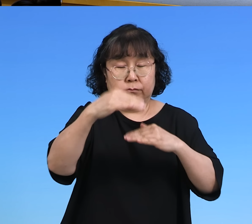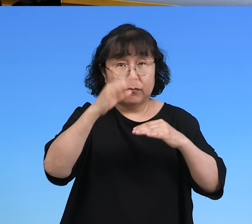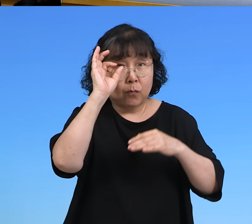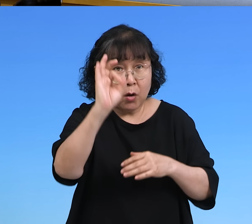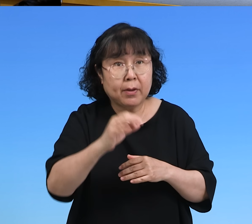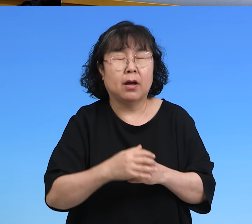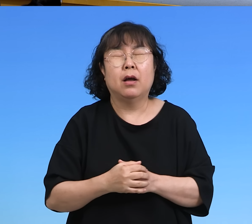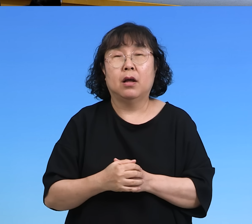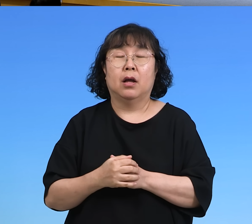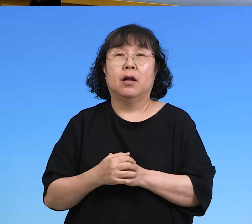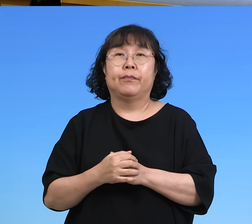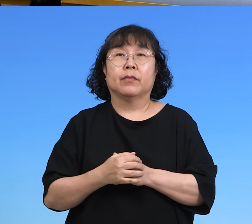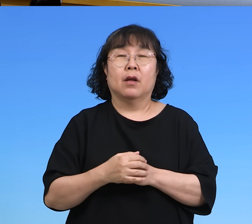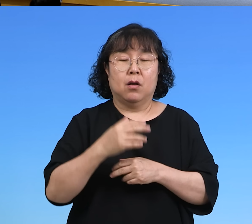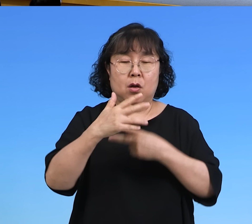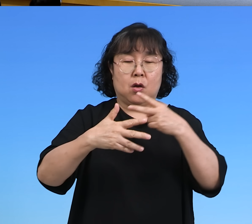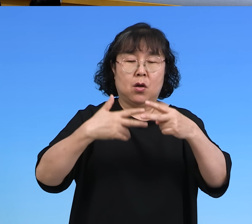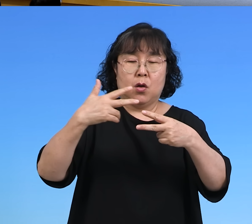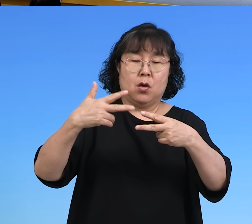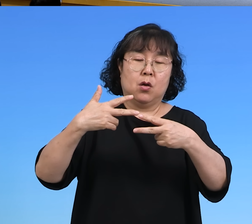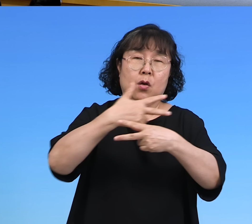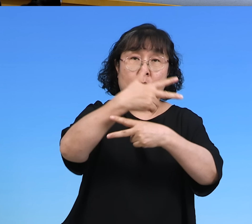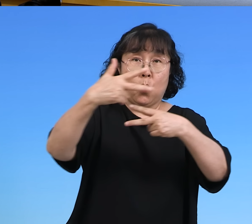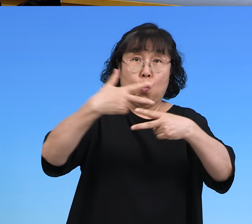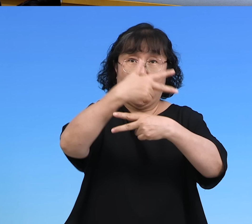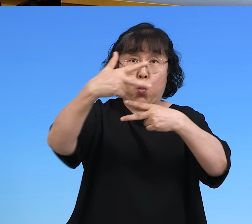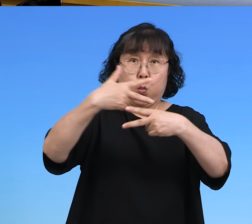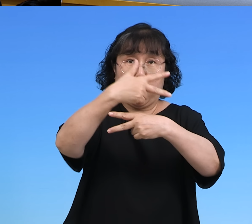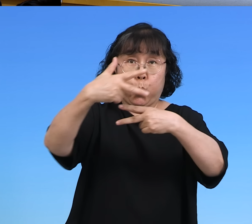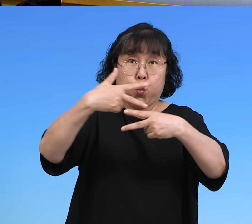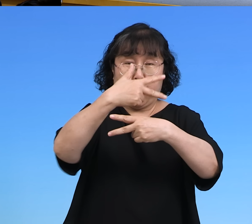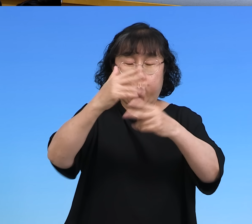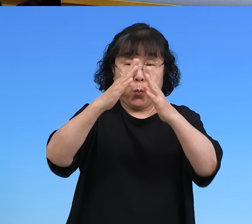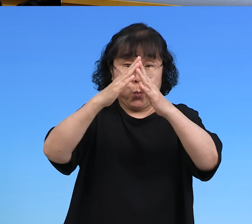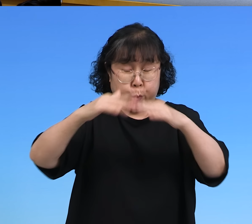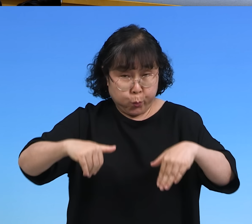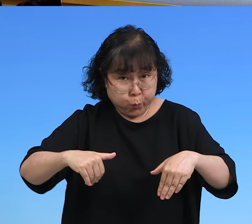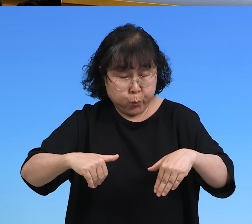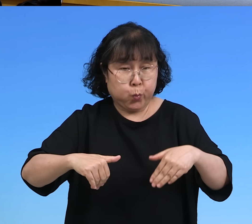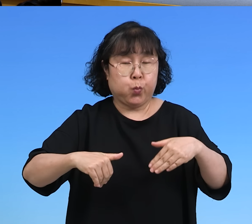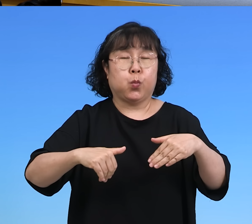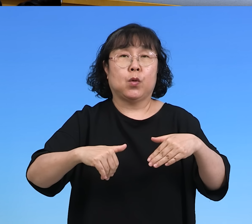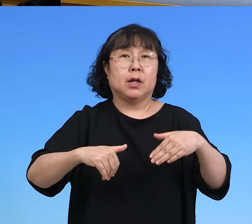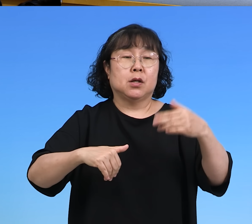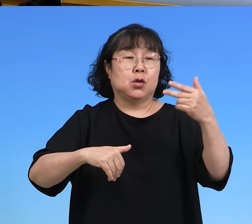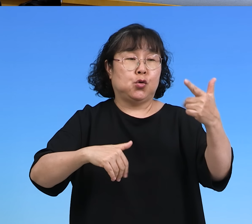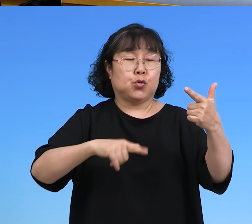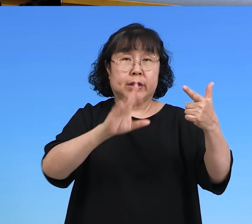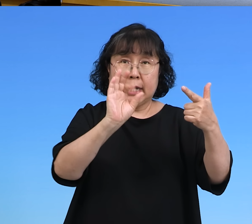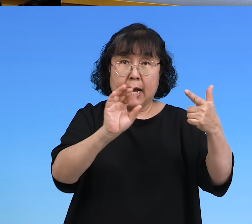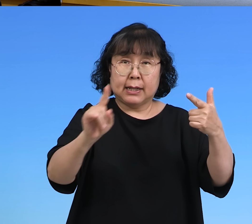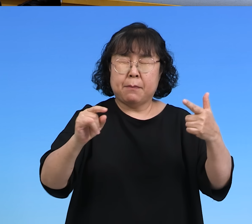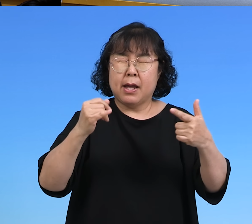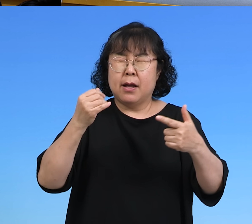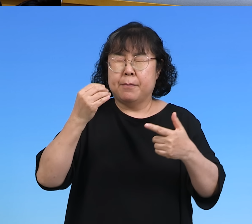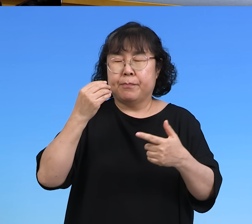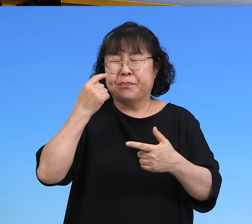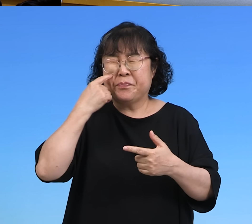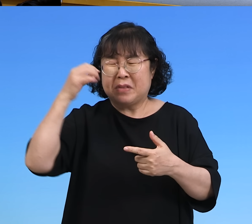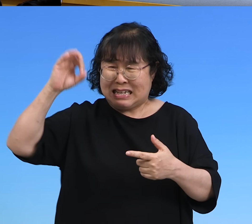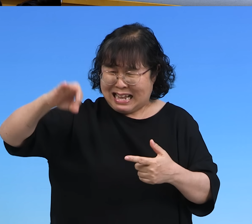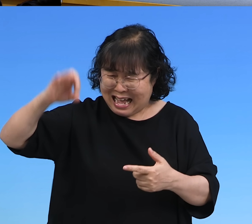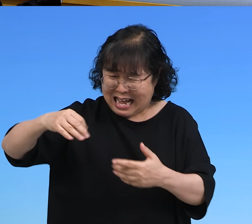보니까요, 이 여리고성을 무너뜨리는 과정을 담은 요수아 6장하고 아이성에 비참하게 패배해서